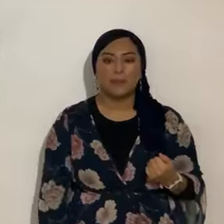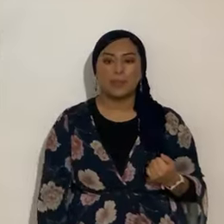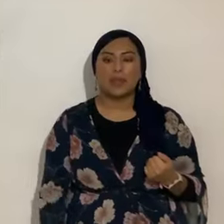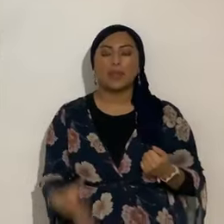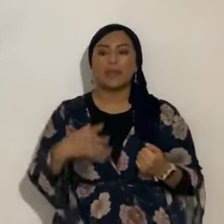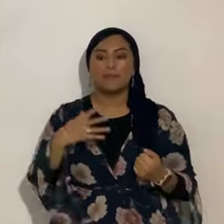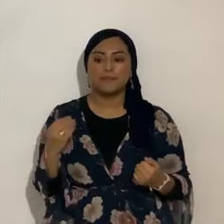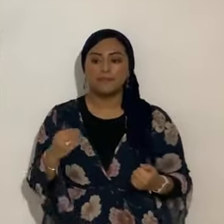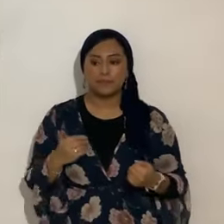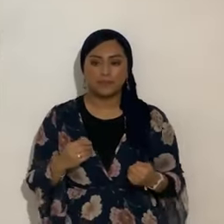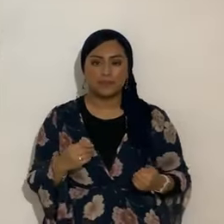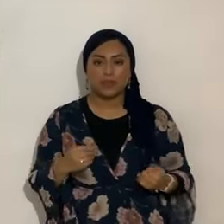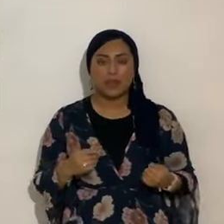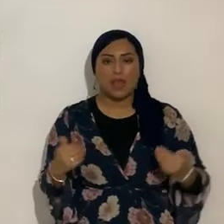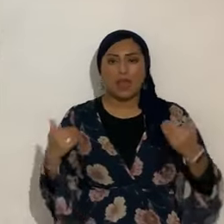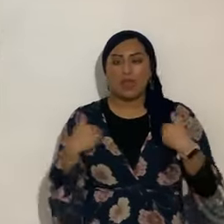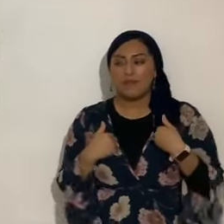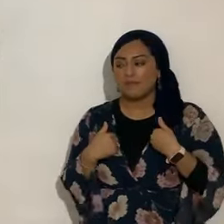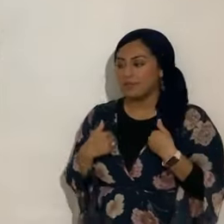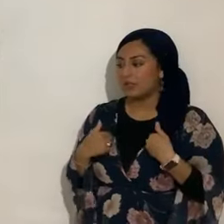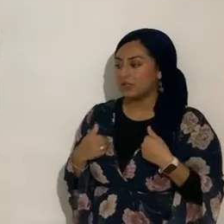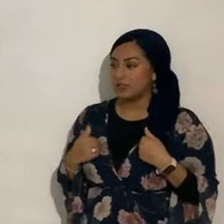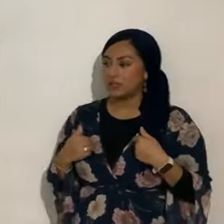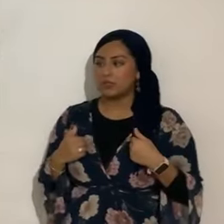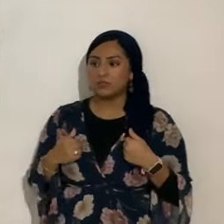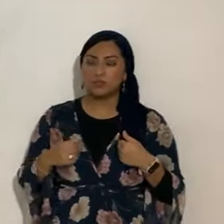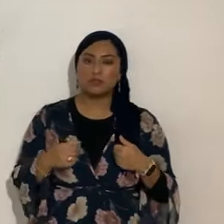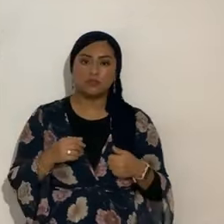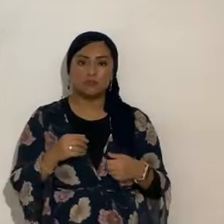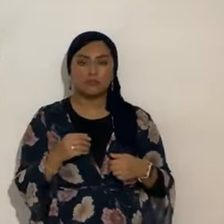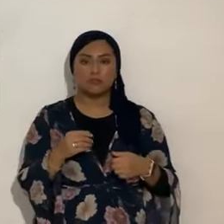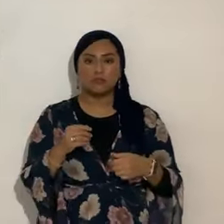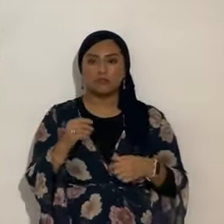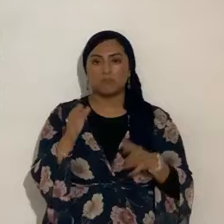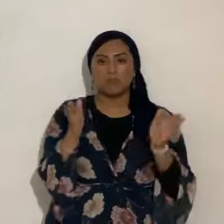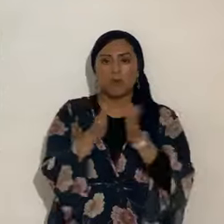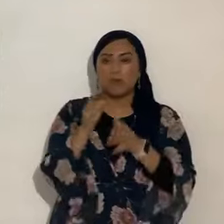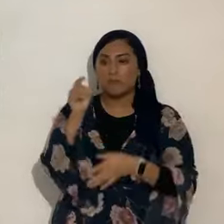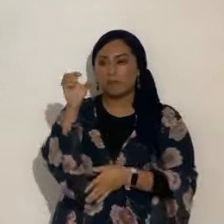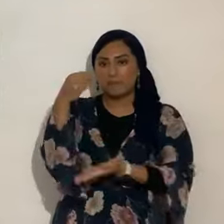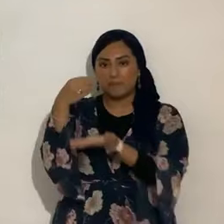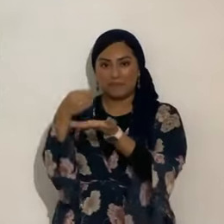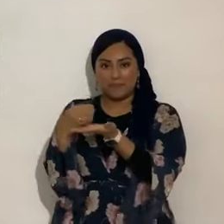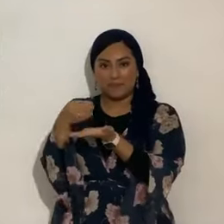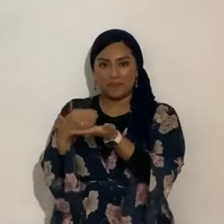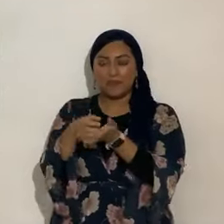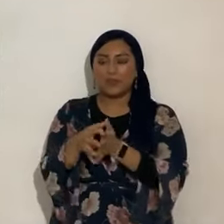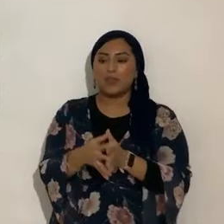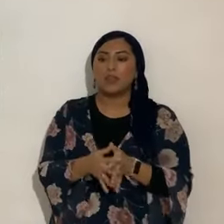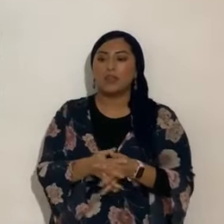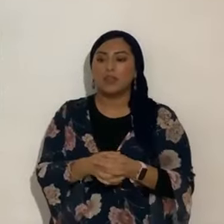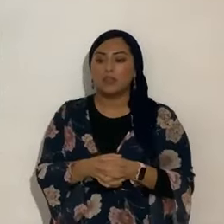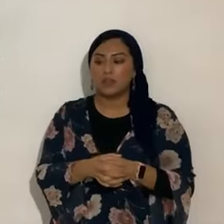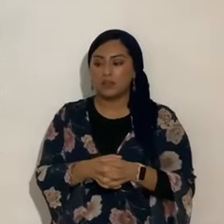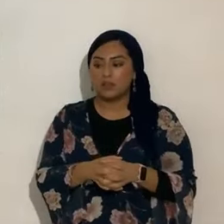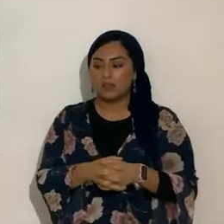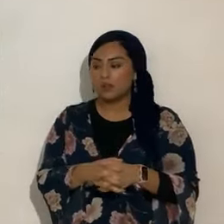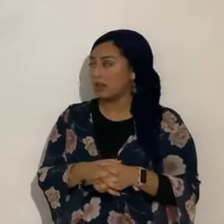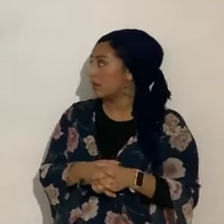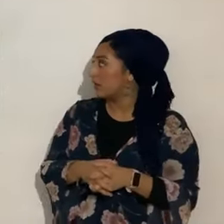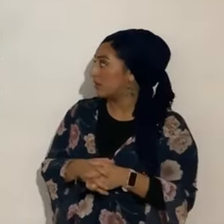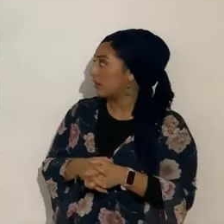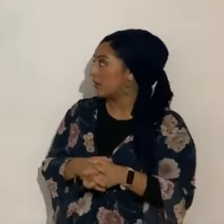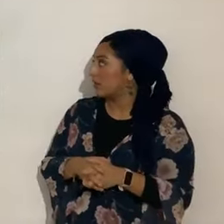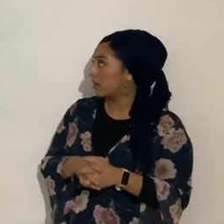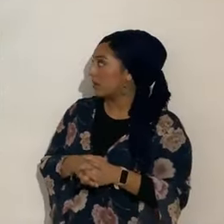Y bueno, tengan en un vasito que tengan así desechable, yo diría desechable porque van